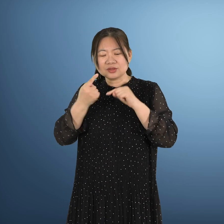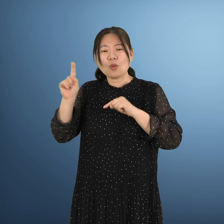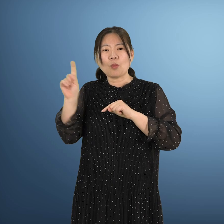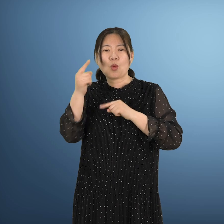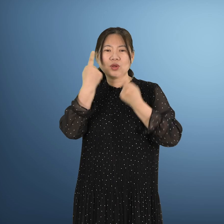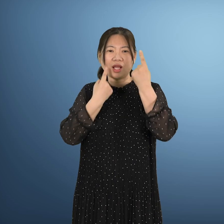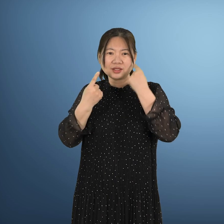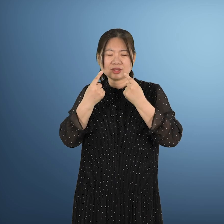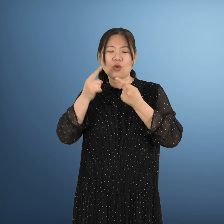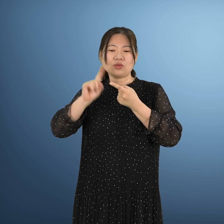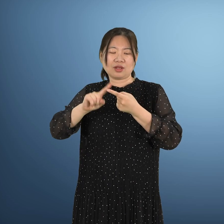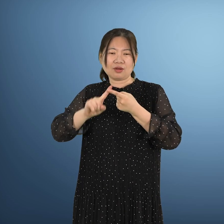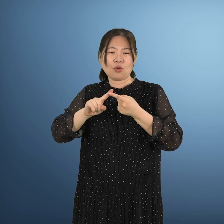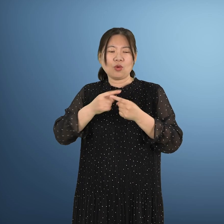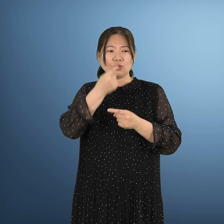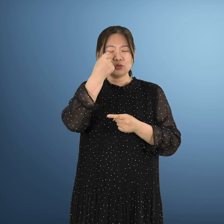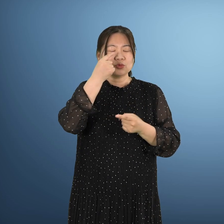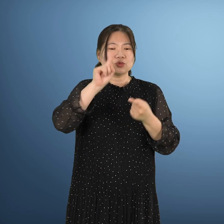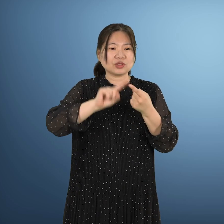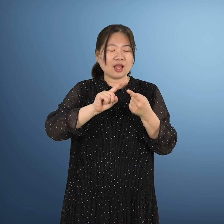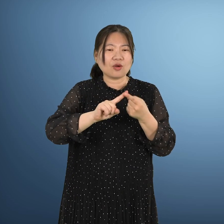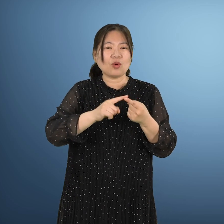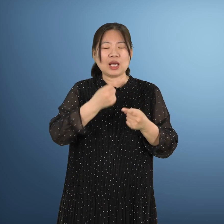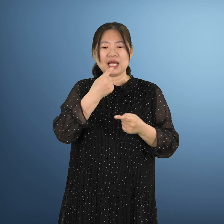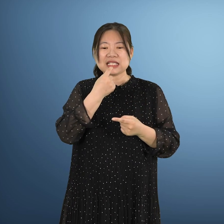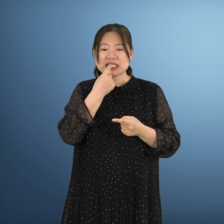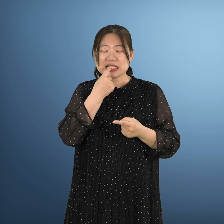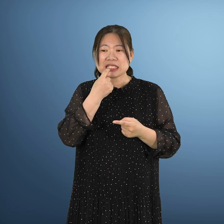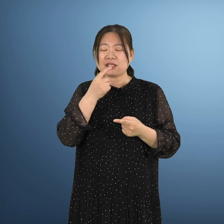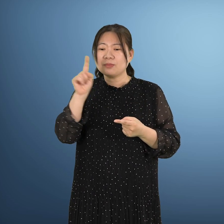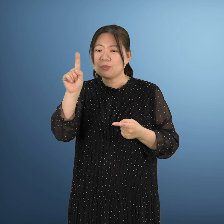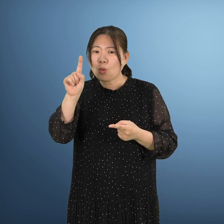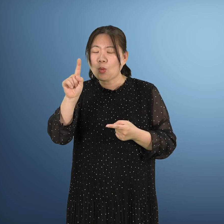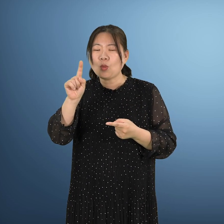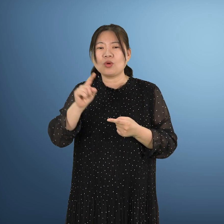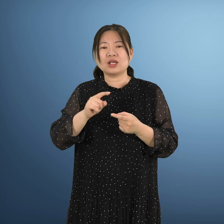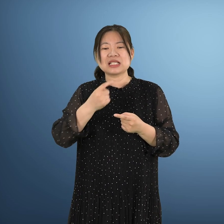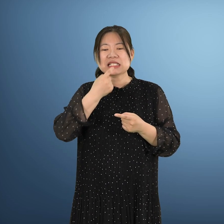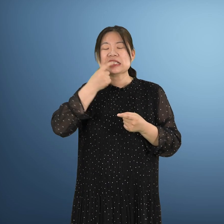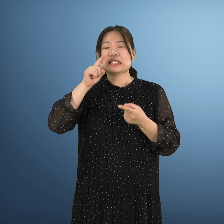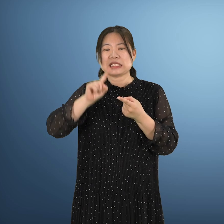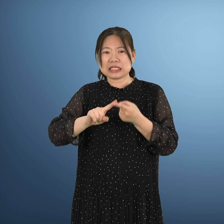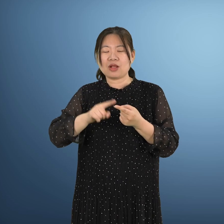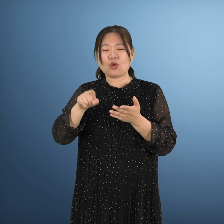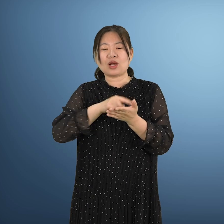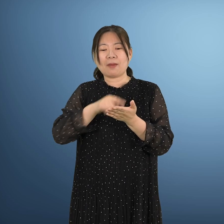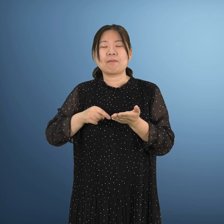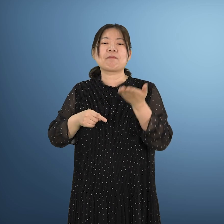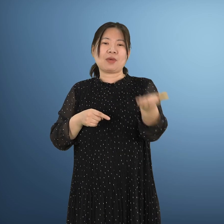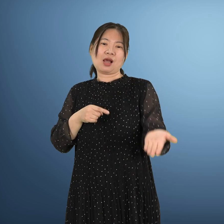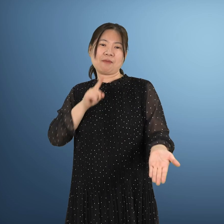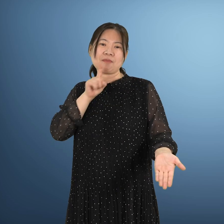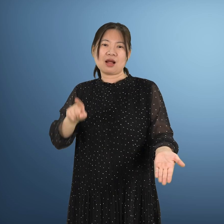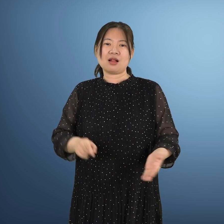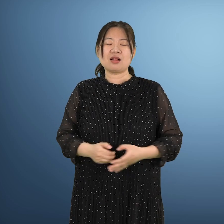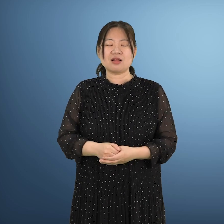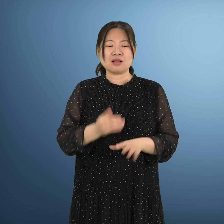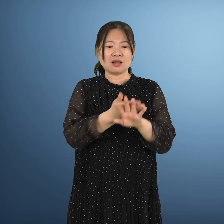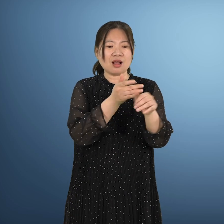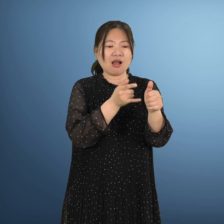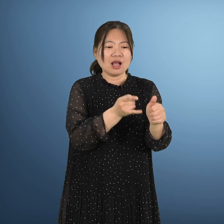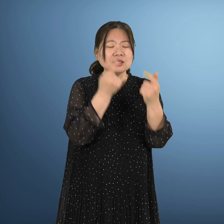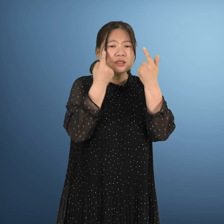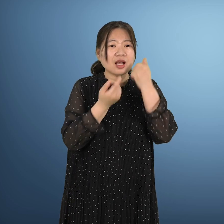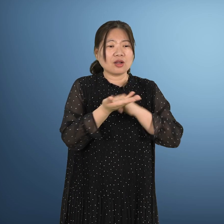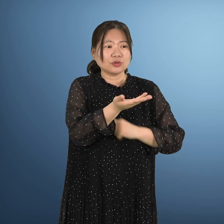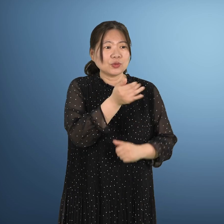상처로, 눈에는 눈으로, 이에는 여기 나오네요. 원본이 이로 갚을지라. 남에게